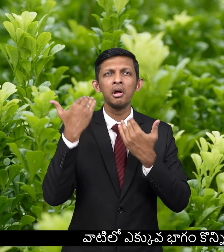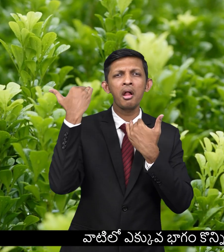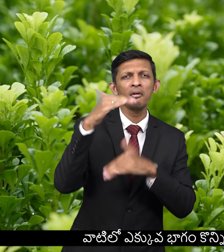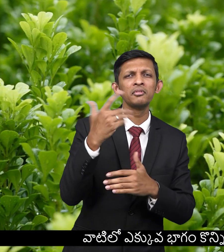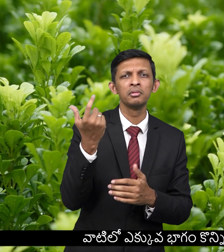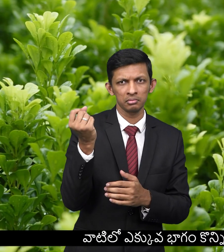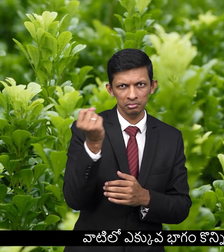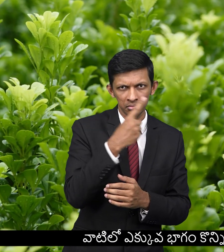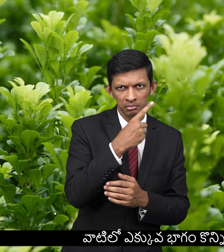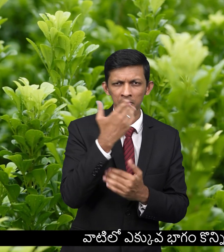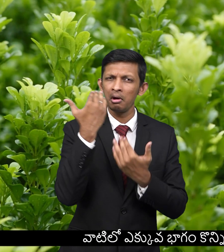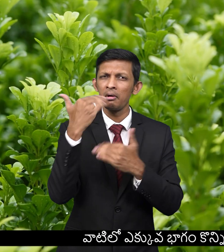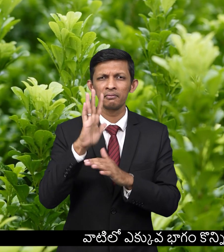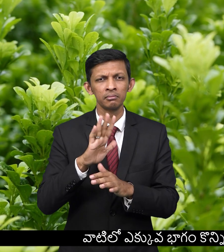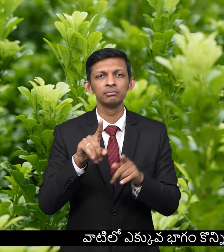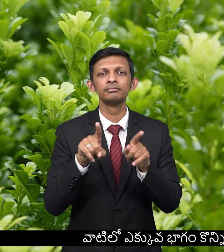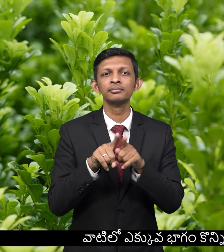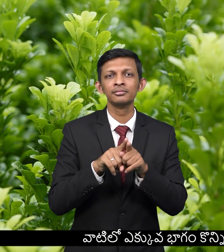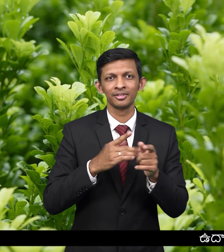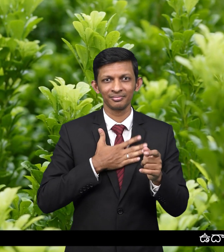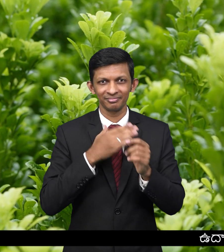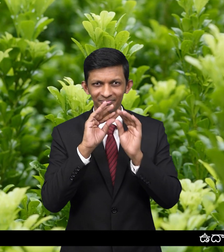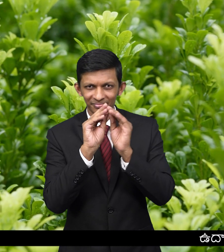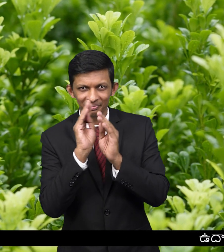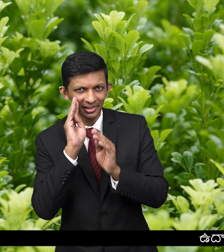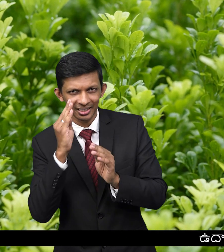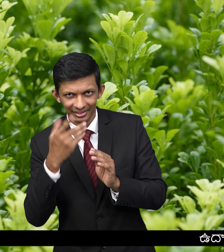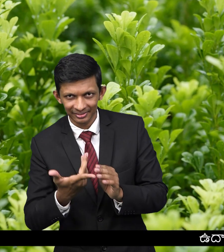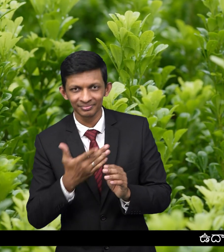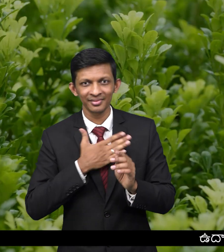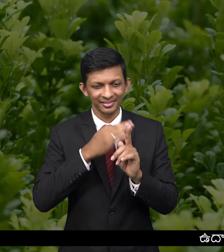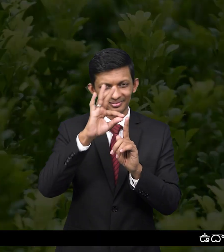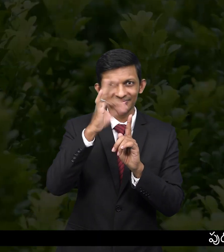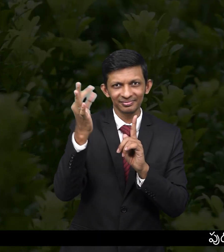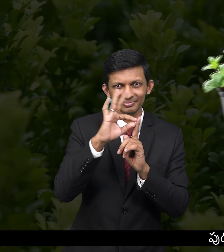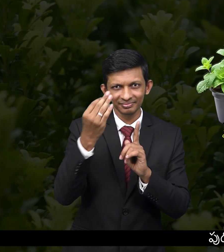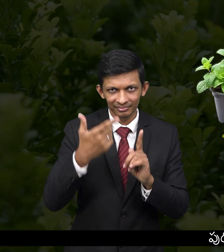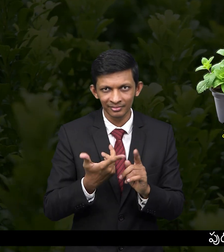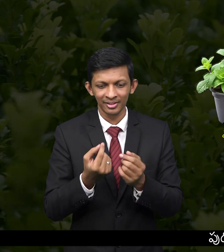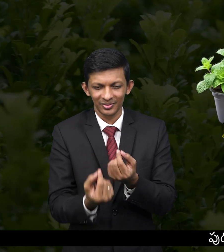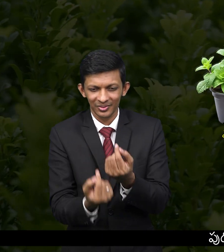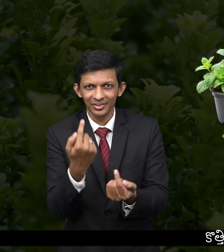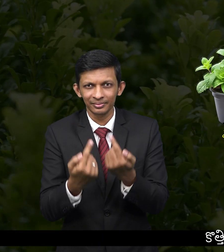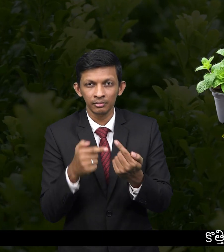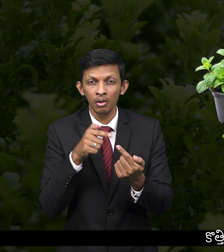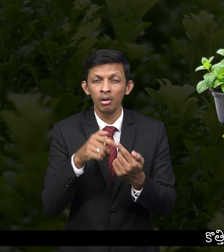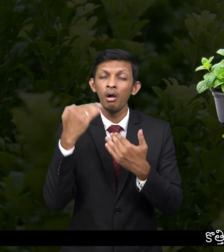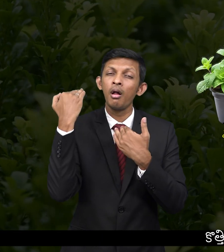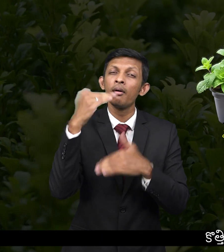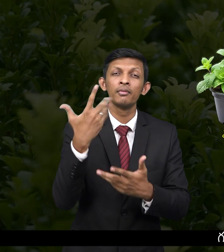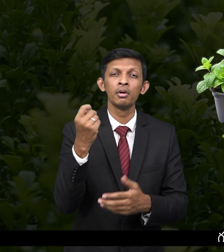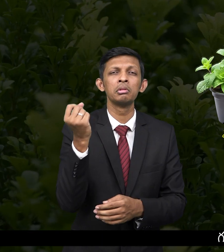వాటిలో ఎక్కువ భాగం కొన్ని నెలలు మాత్రమే జీవిస్తాయి. ఉదాహరణ: పుదీనా,